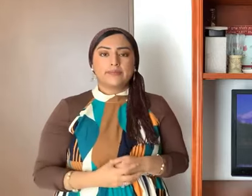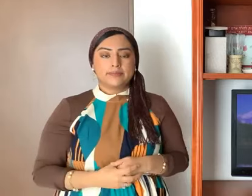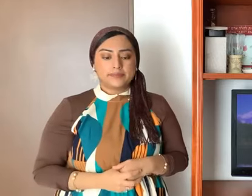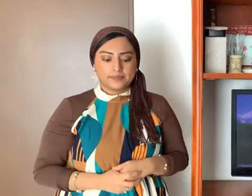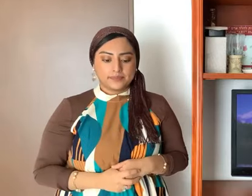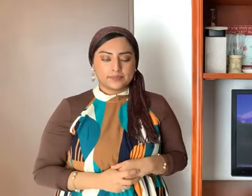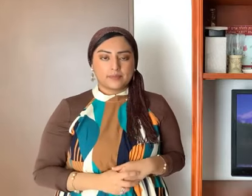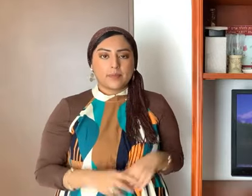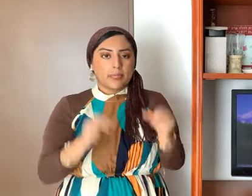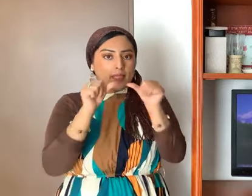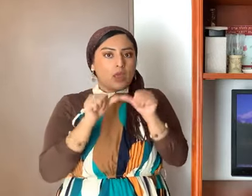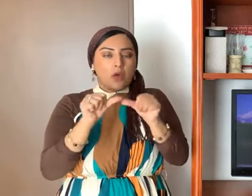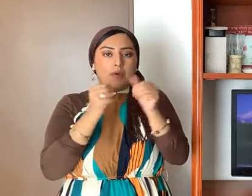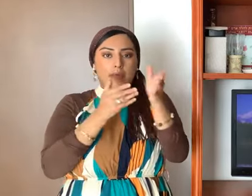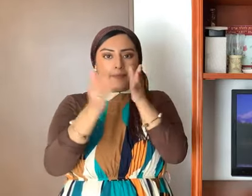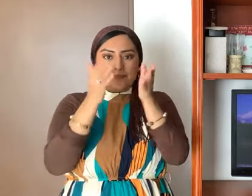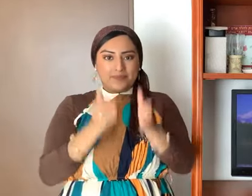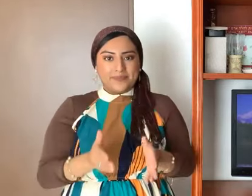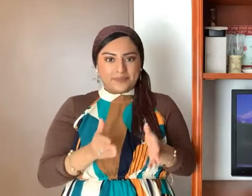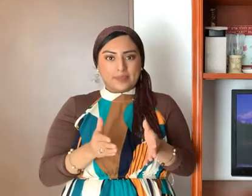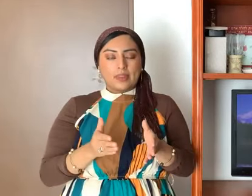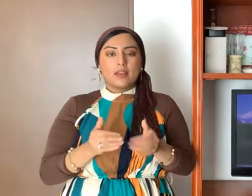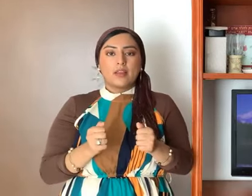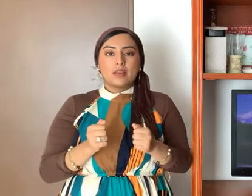todos. Siempre los siervos del Eterno